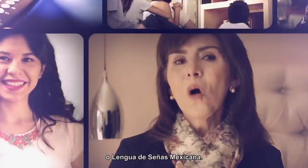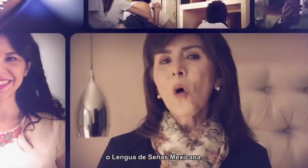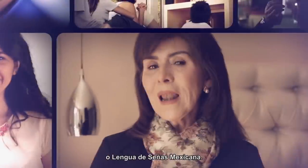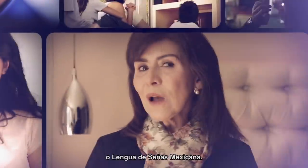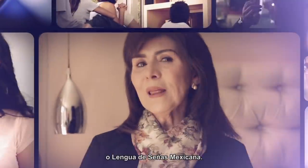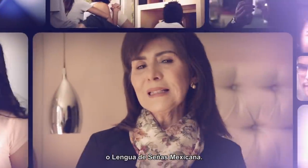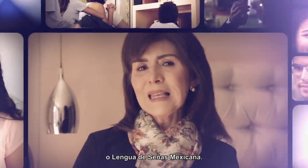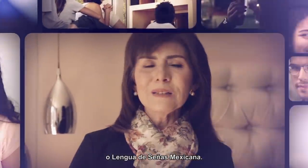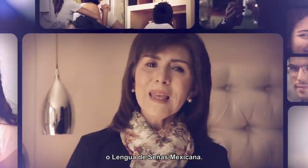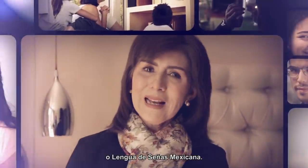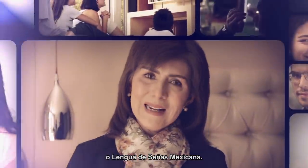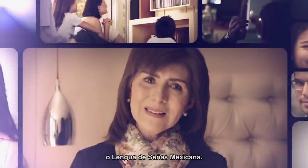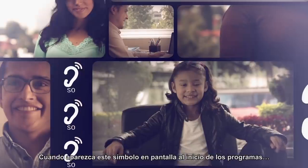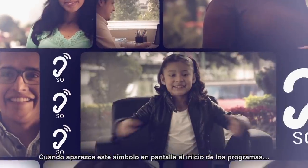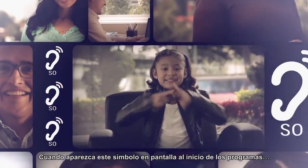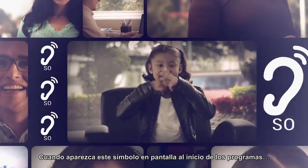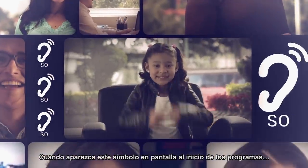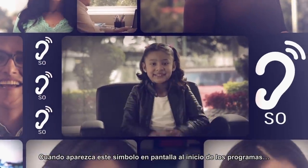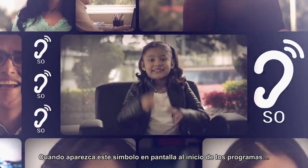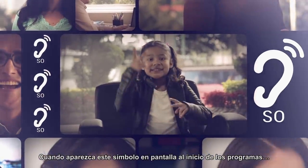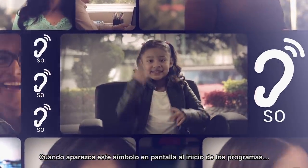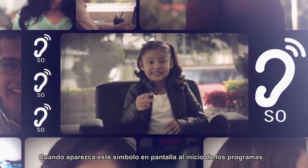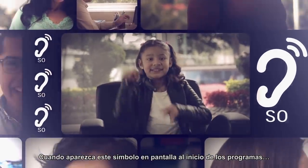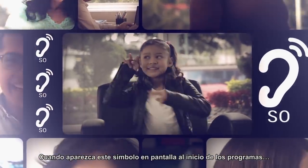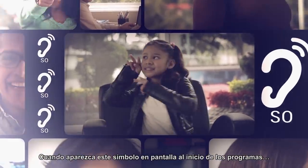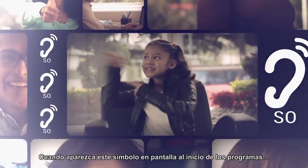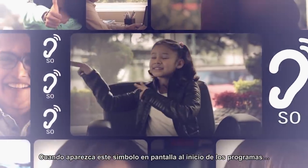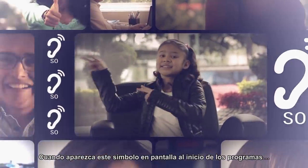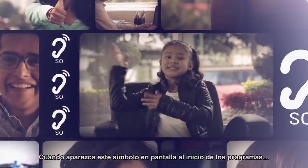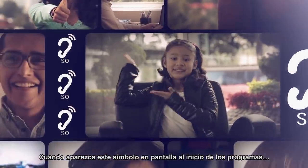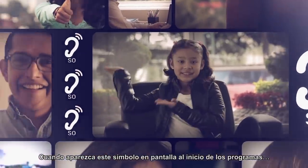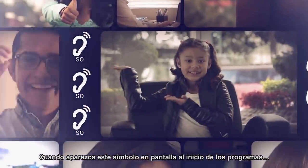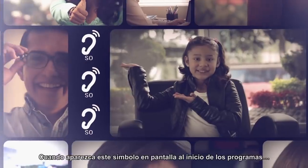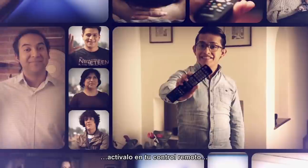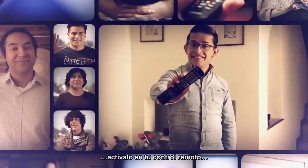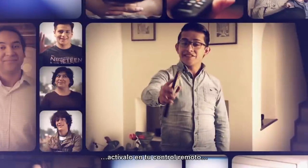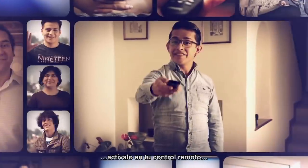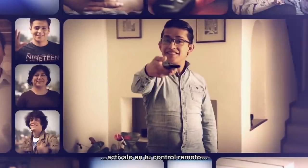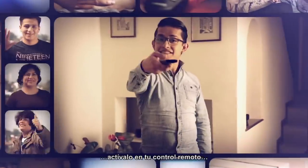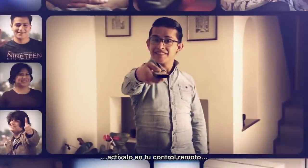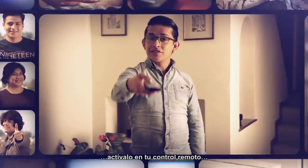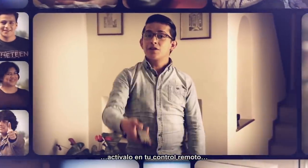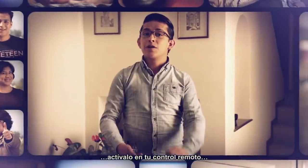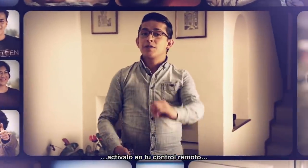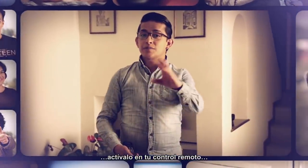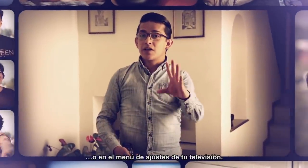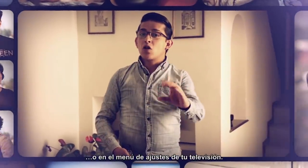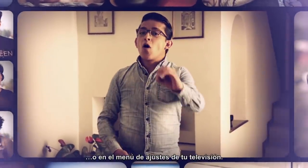o lengua de señas mexicana. Cuando aparezca este símbolo en pantalla al inicio de los programas, actívalo en tu control remoto o en